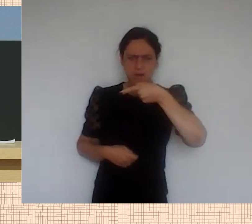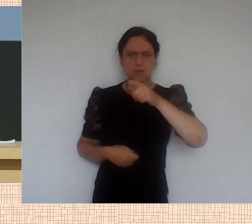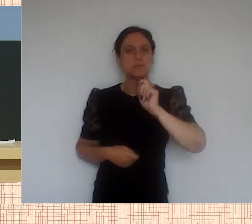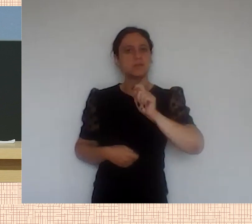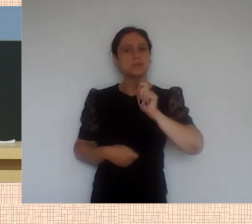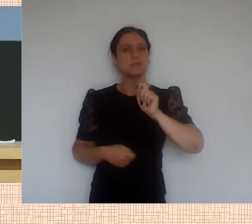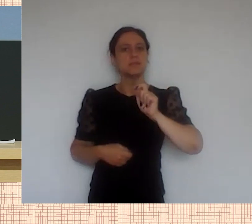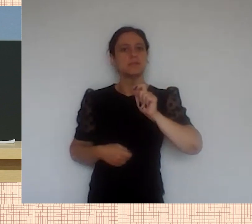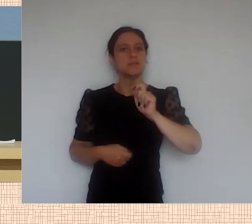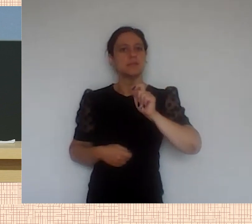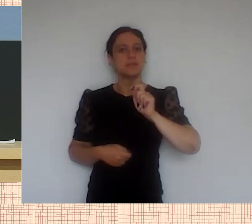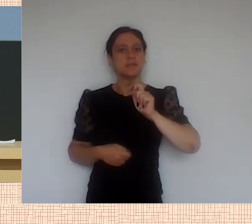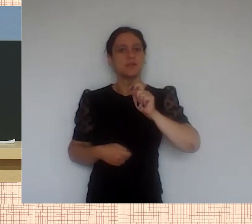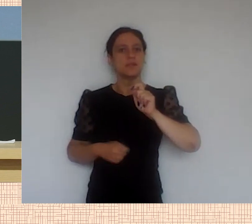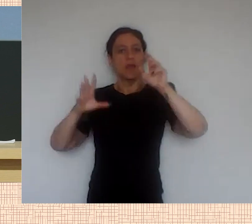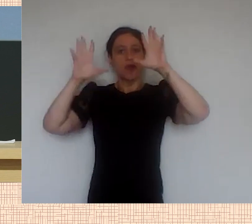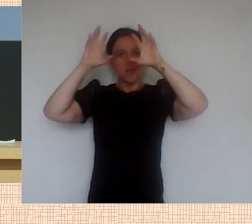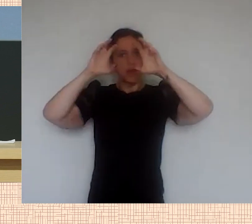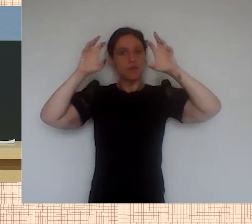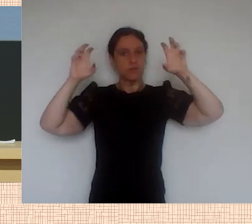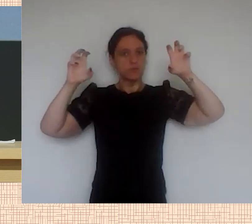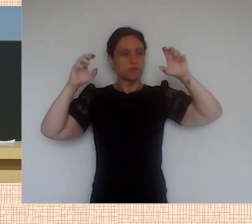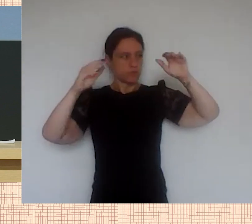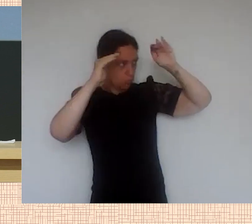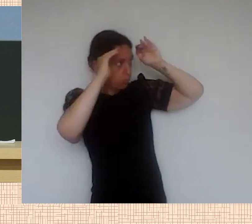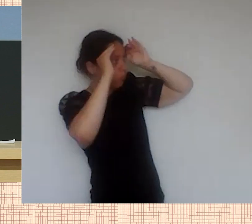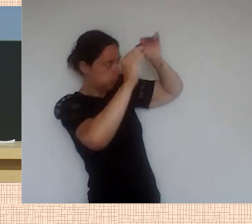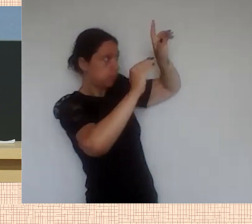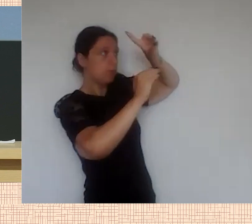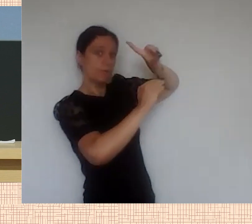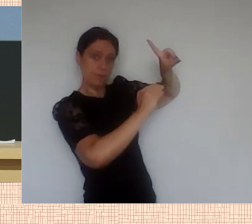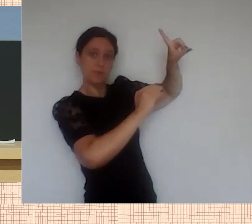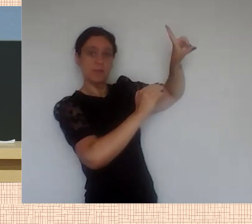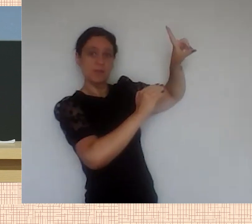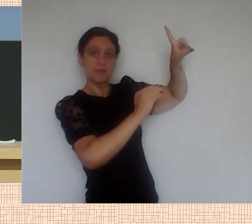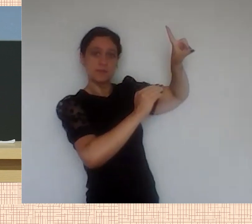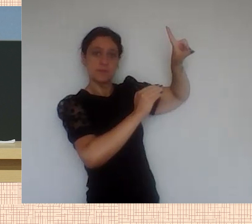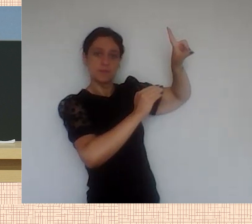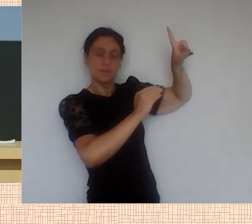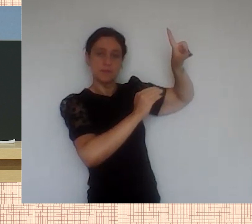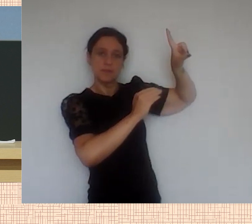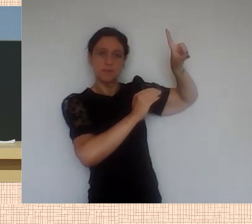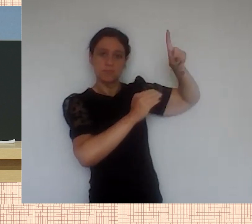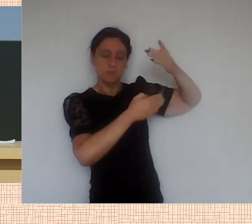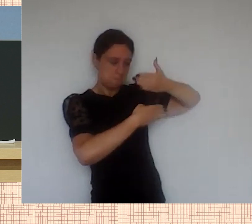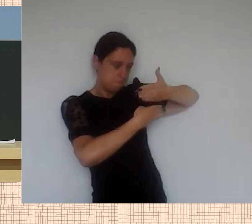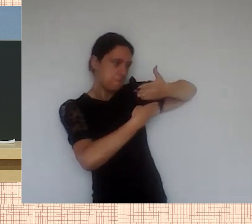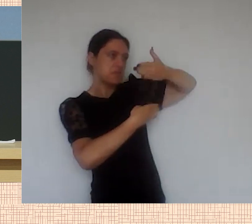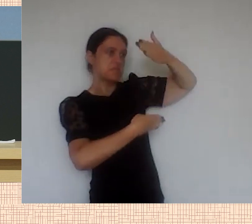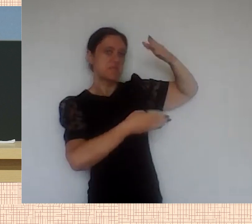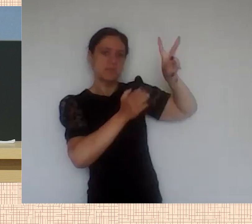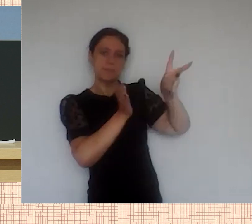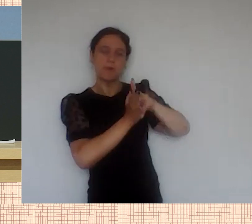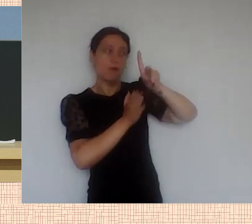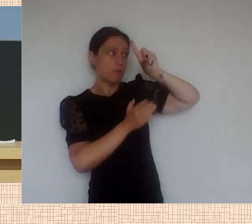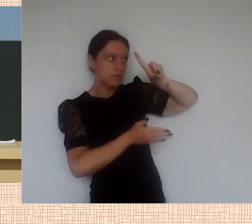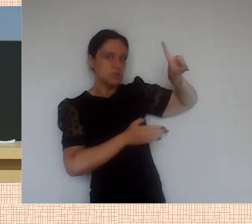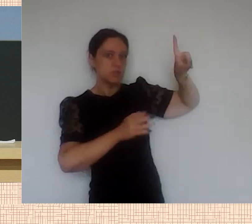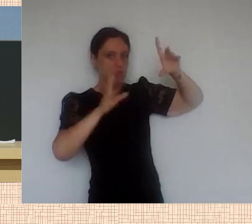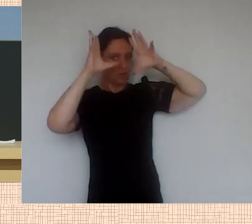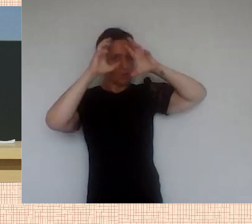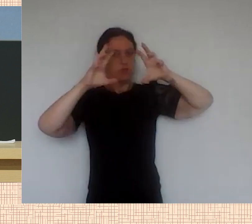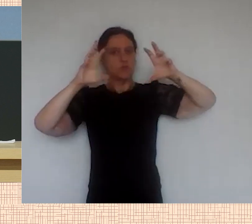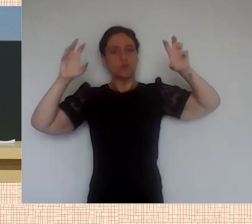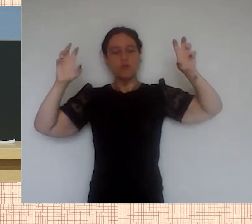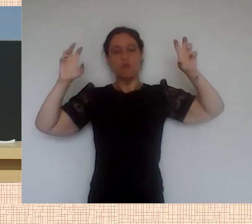Deus. E o mandado de Deus, irmãos, a ordem de Deus vem por meio de quem?